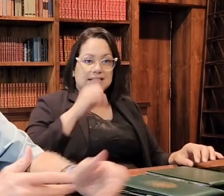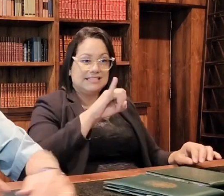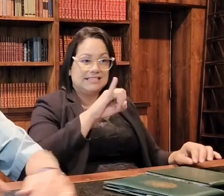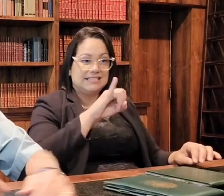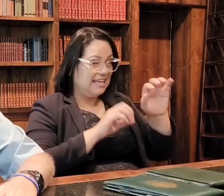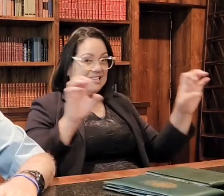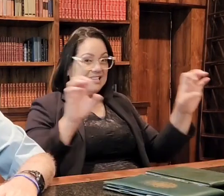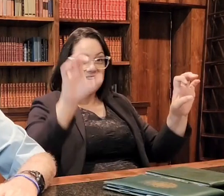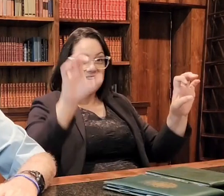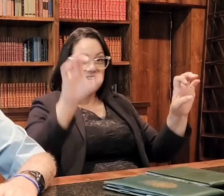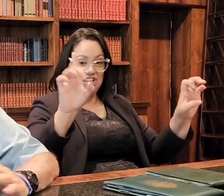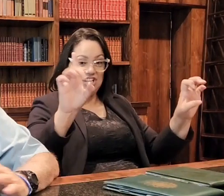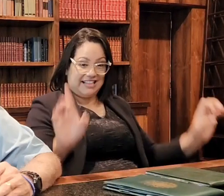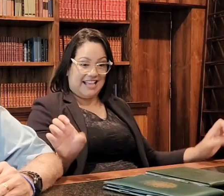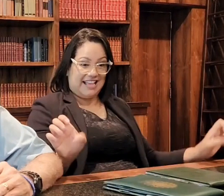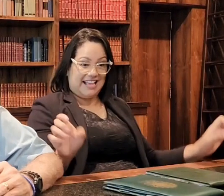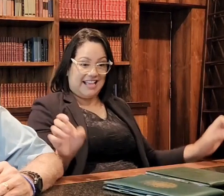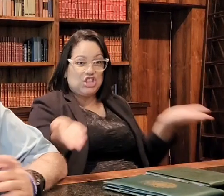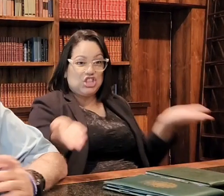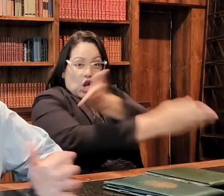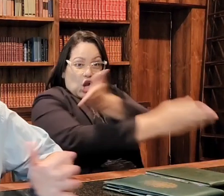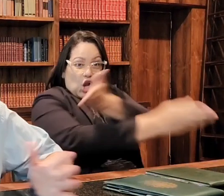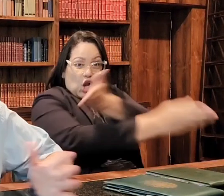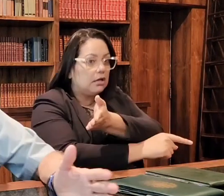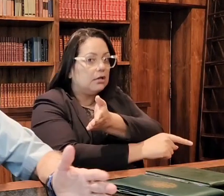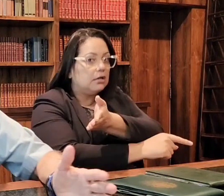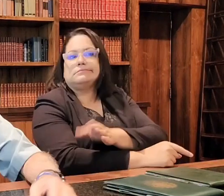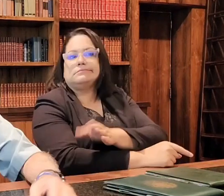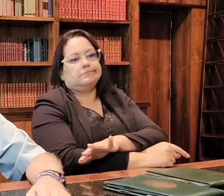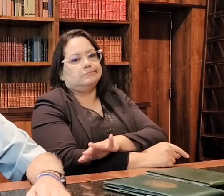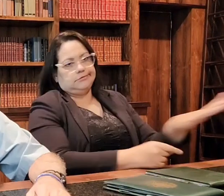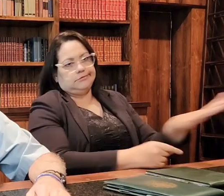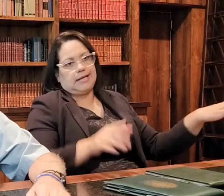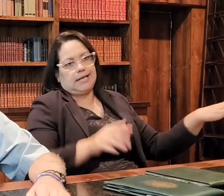lado, essa liberdade tinha ido embora há muito tempo.